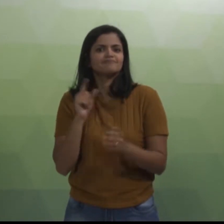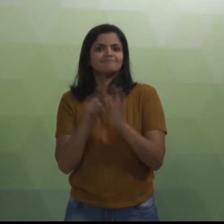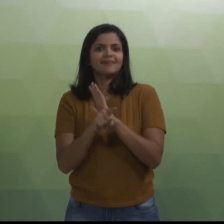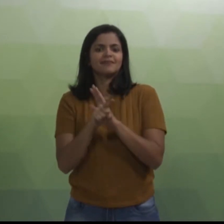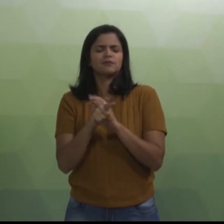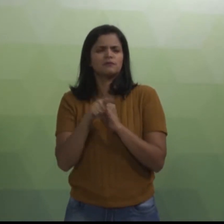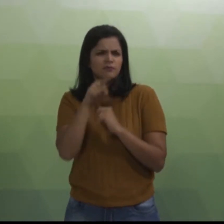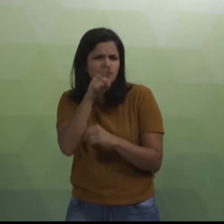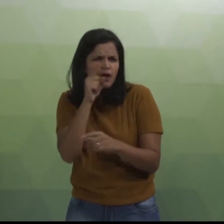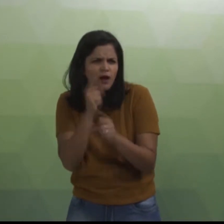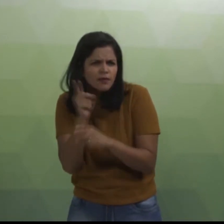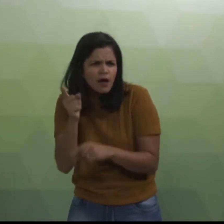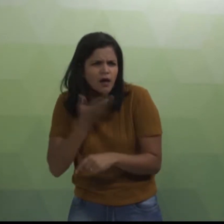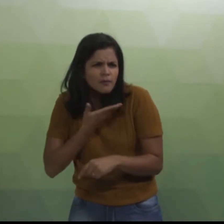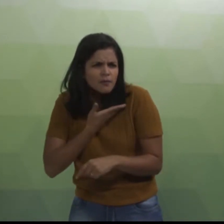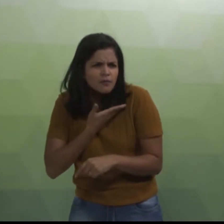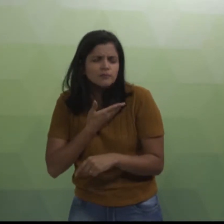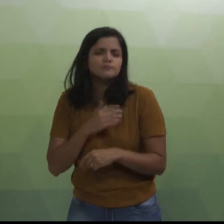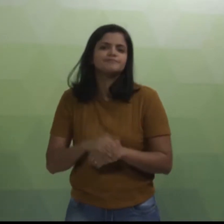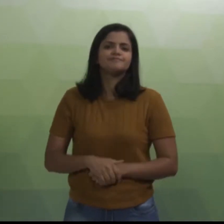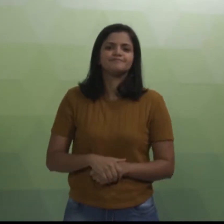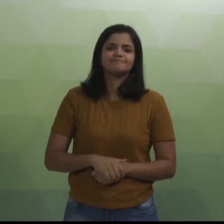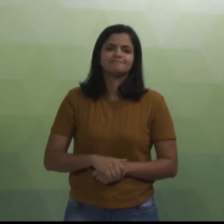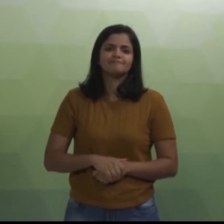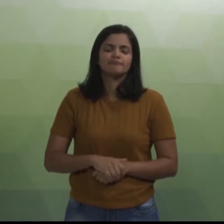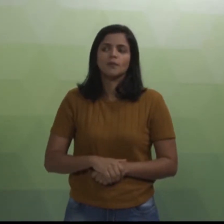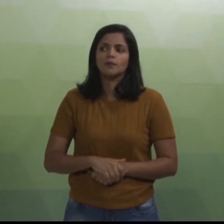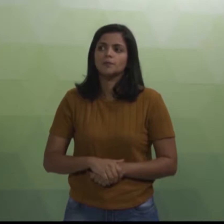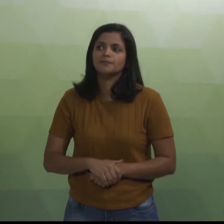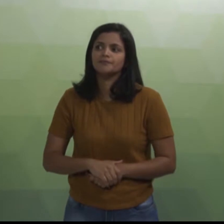amigo? Isso é uma pergunta. Veja a expressão.